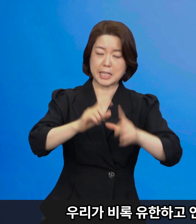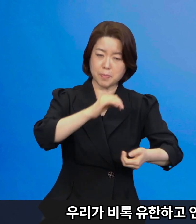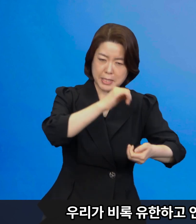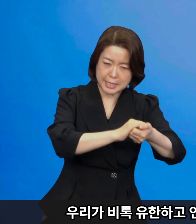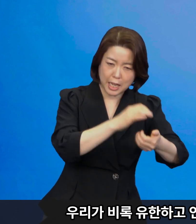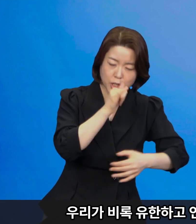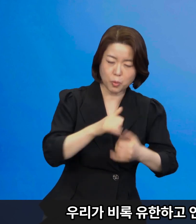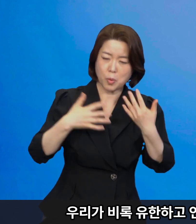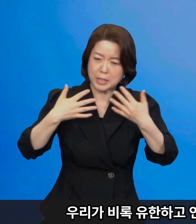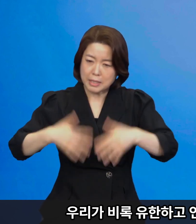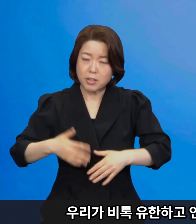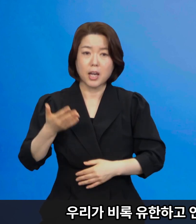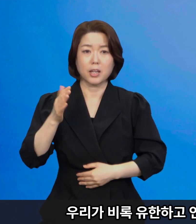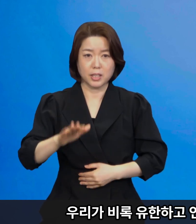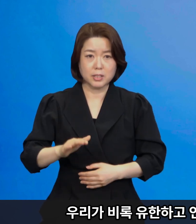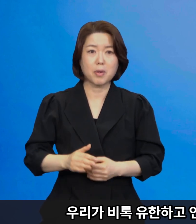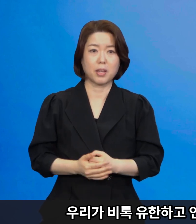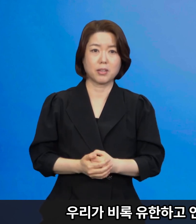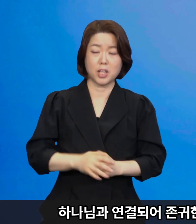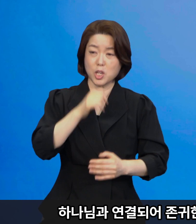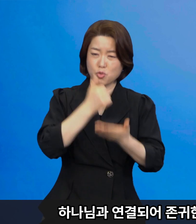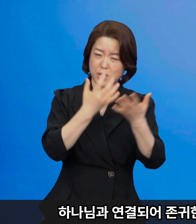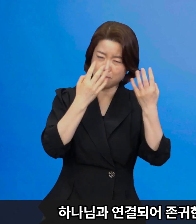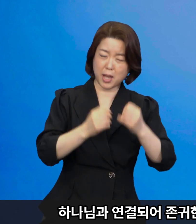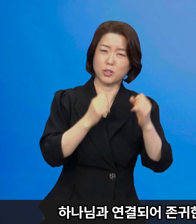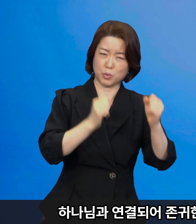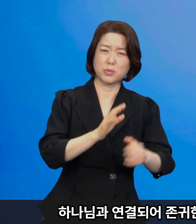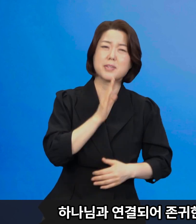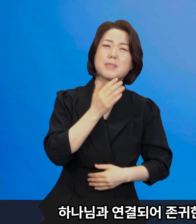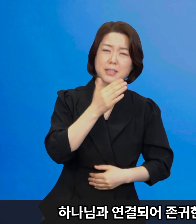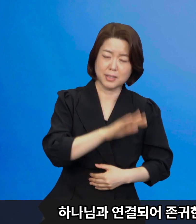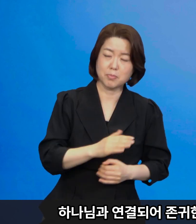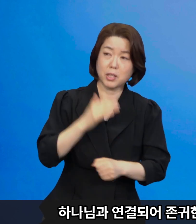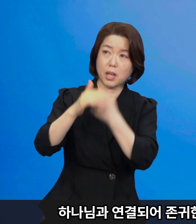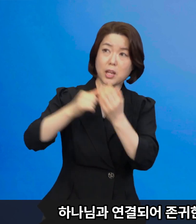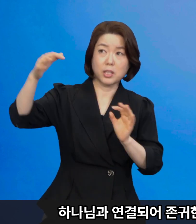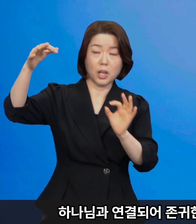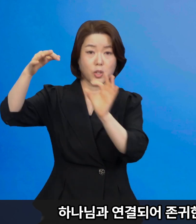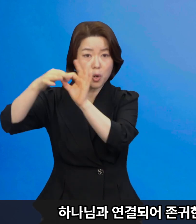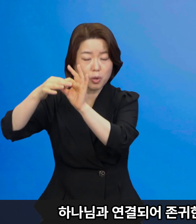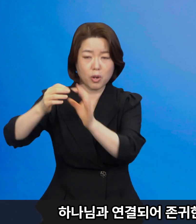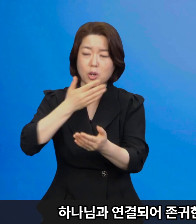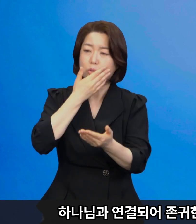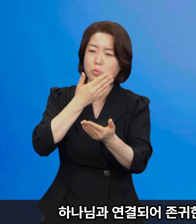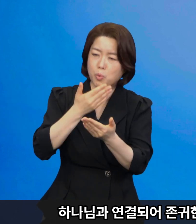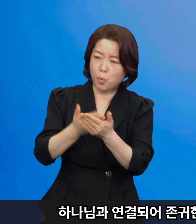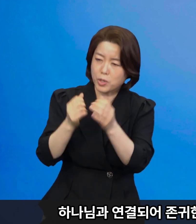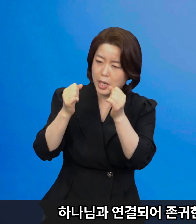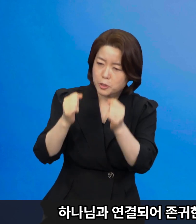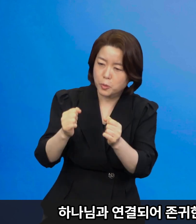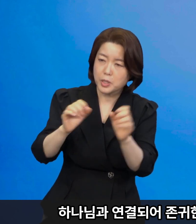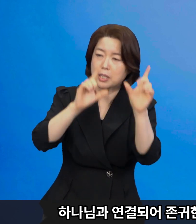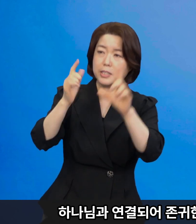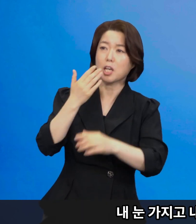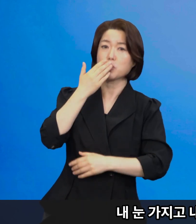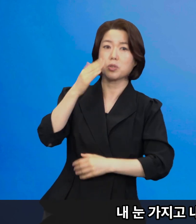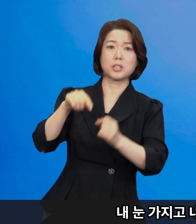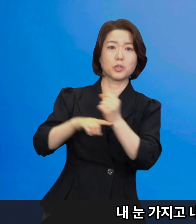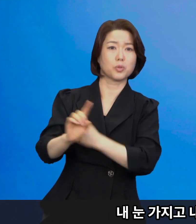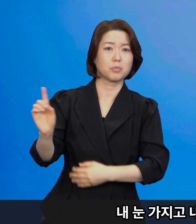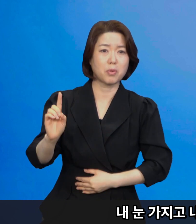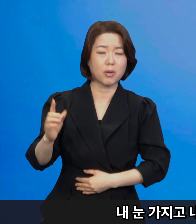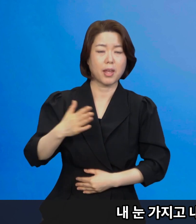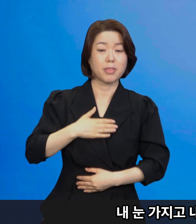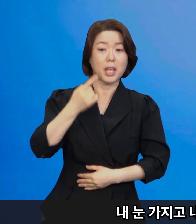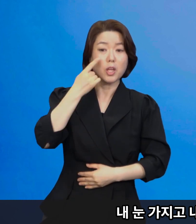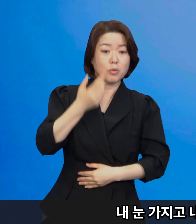연약하며 죄가 많은 존재이지만 하나님과 연결되어 존귀한 존재로 살아갈 수 있는 이유는 내 눈